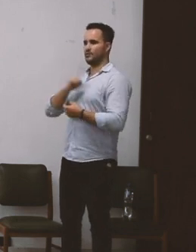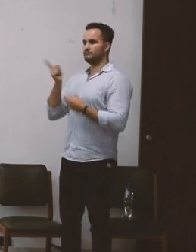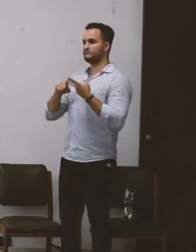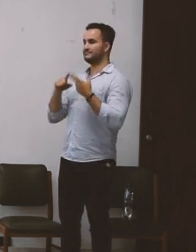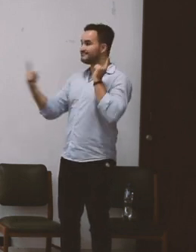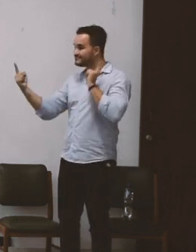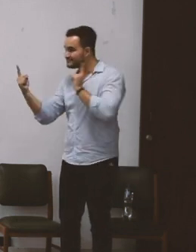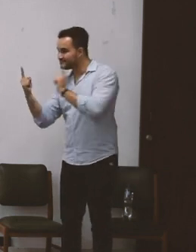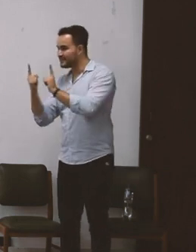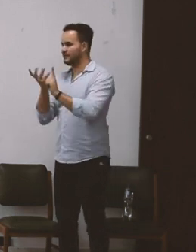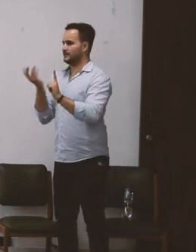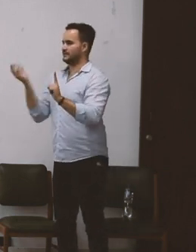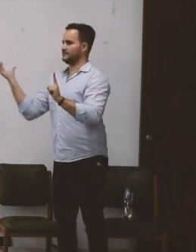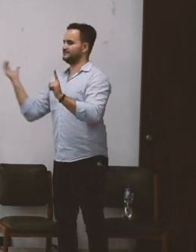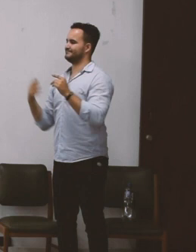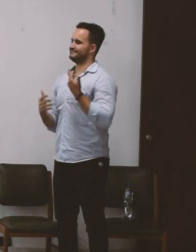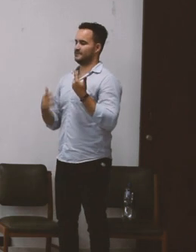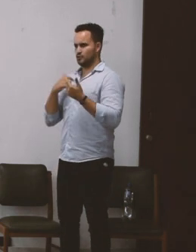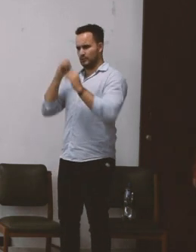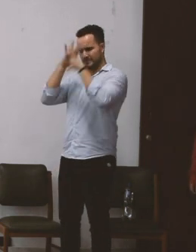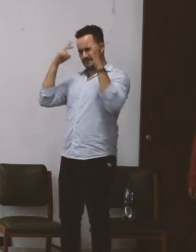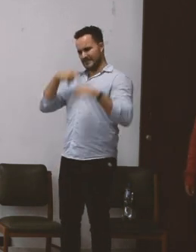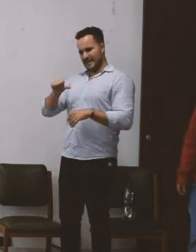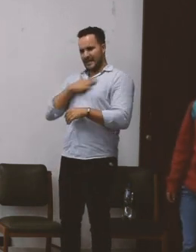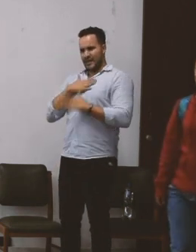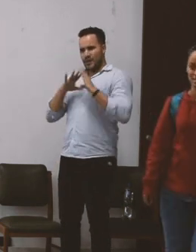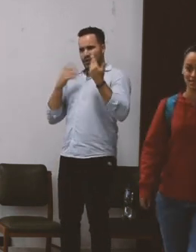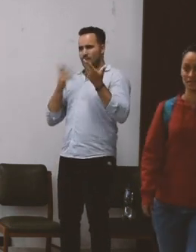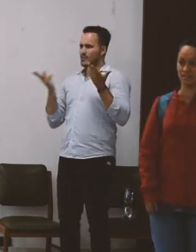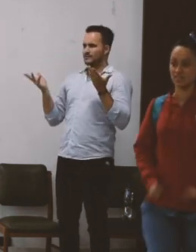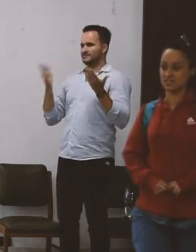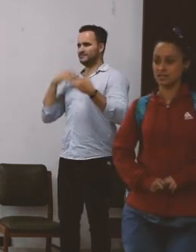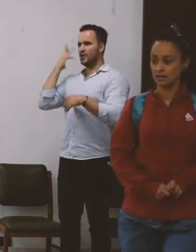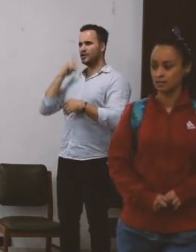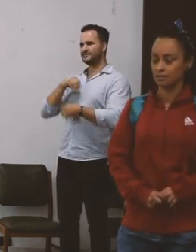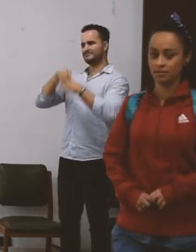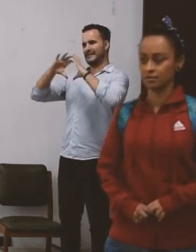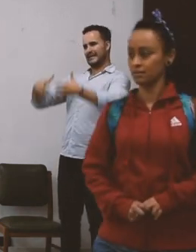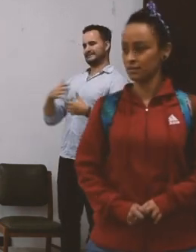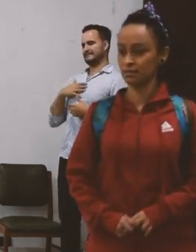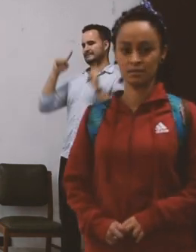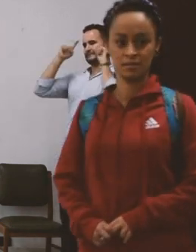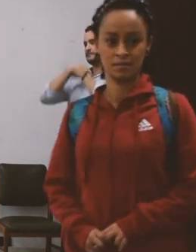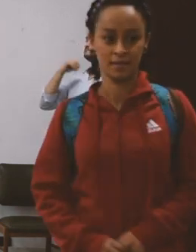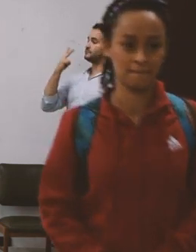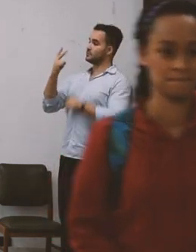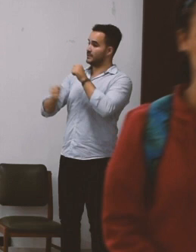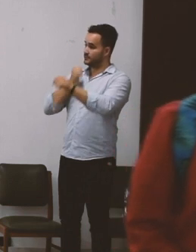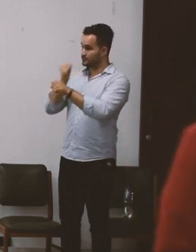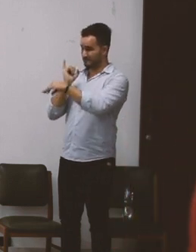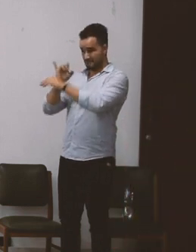movían del lugar. No sé cómo mi hija lidiaba con eso al interior del aula en el día a día. Luego de 2 años en esa